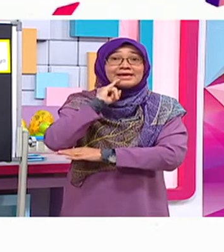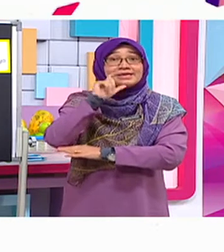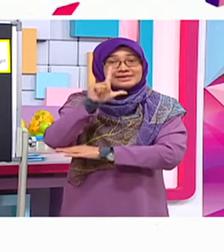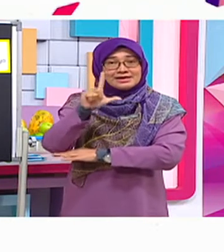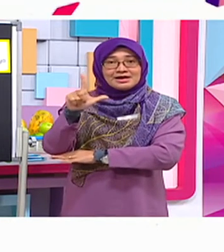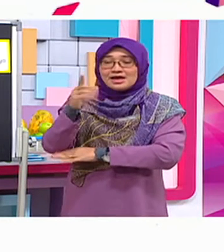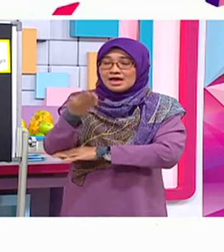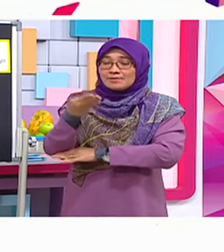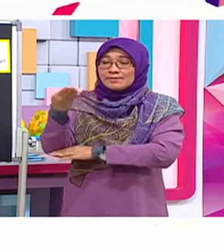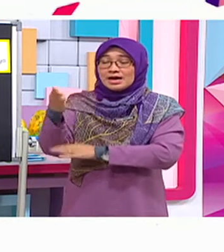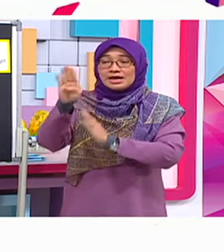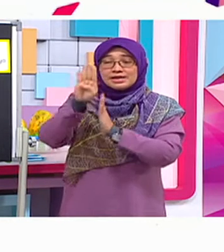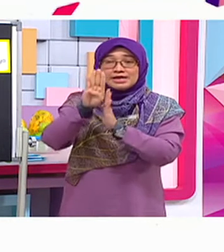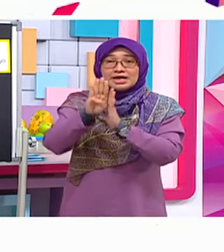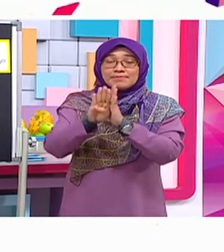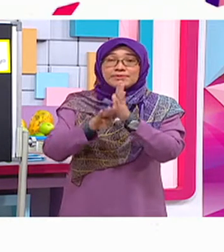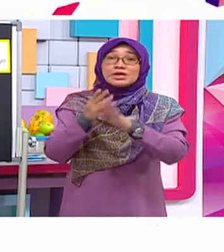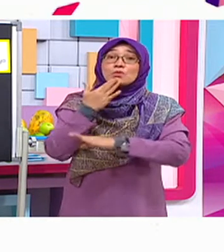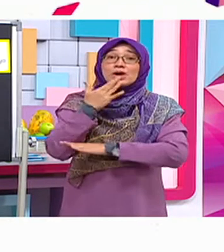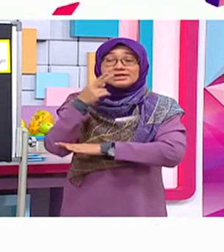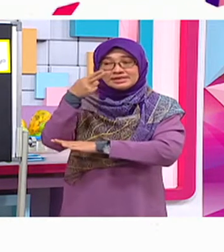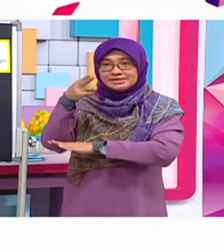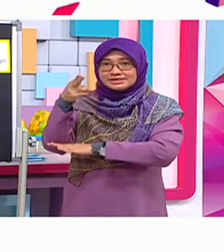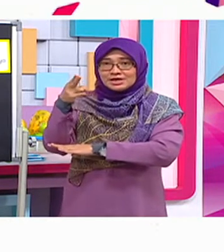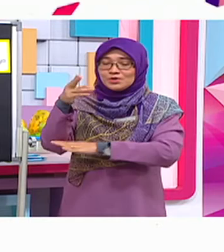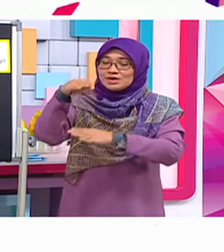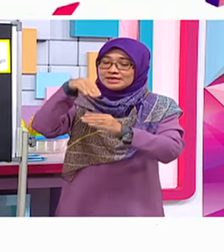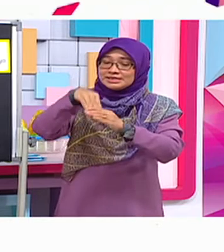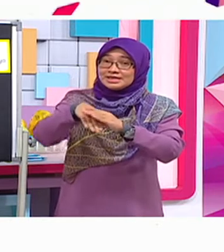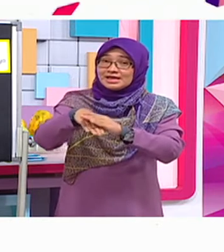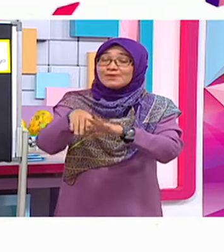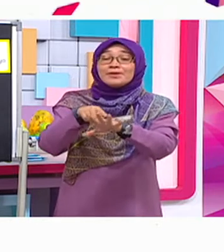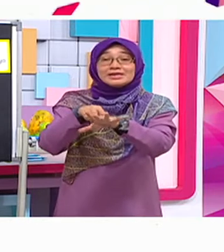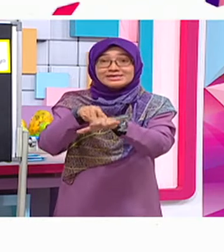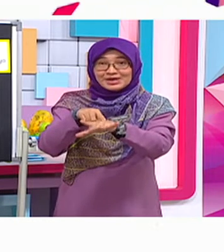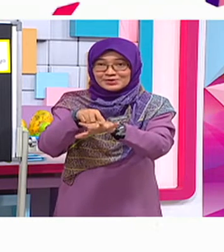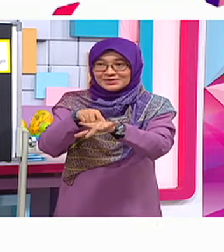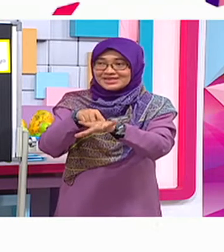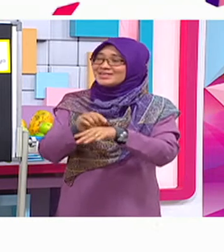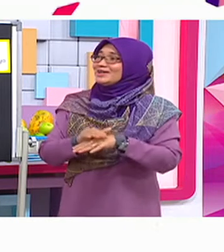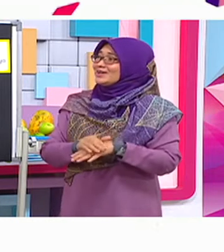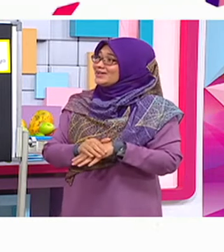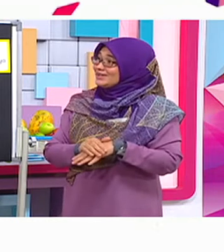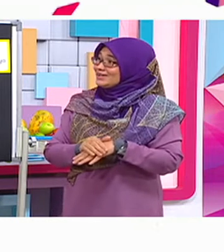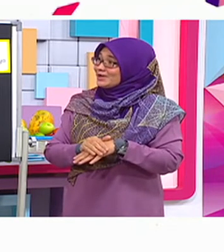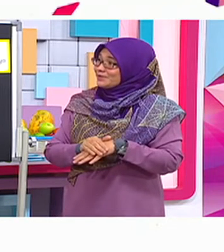ialah bahan berwarna hijau di dalam daun hal masanya